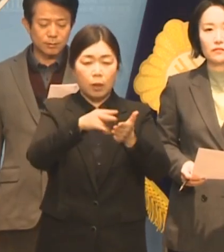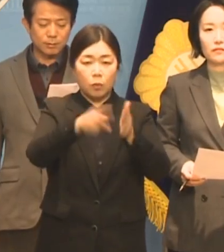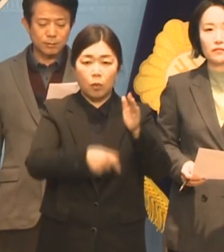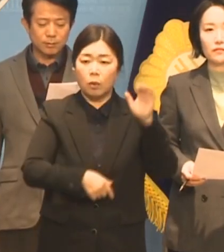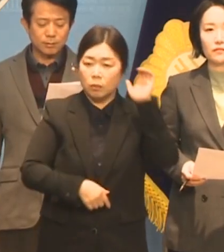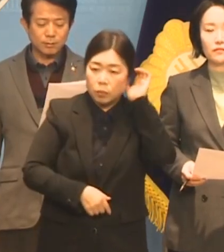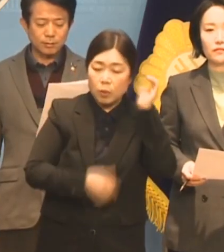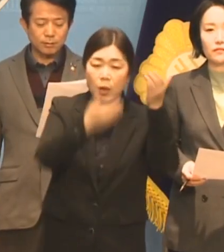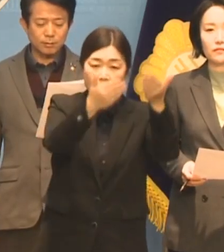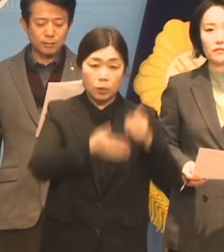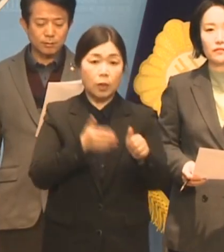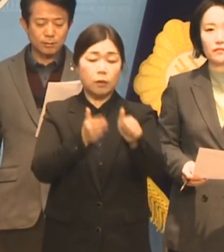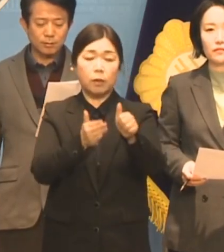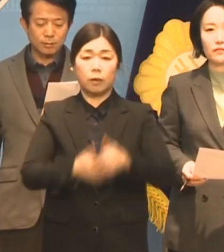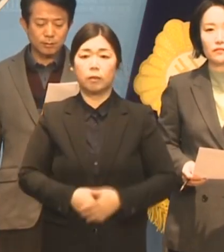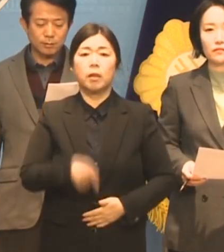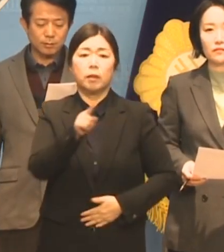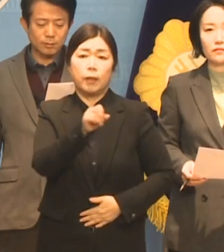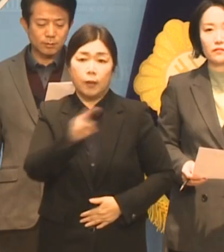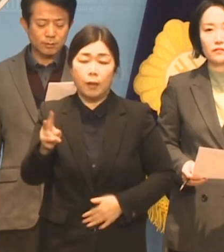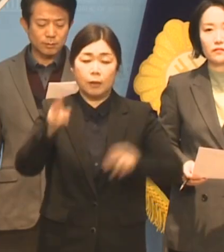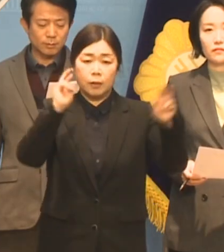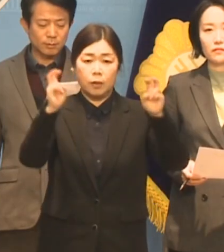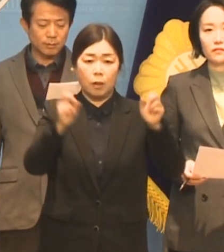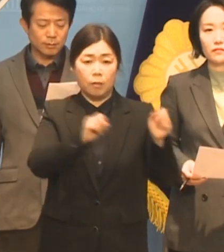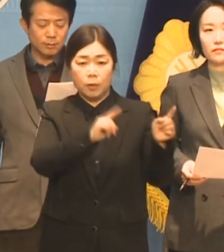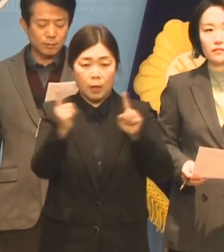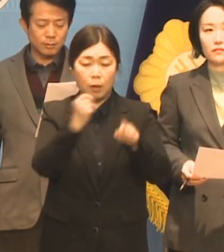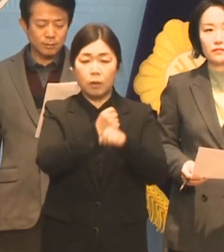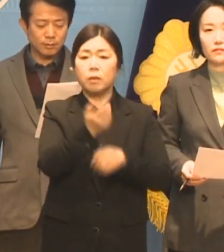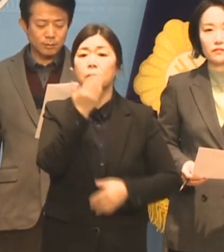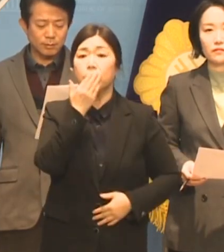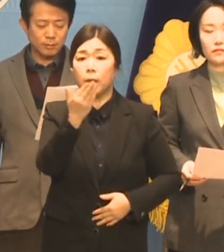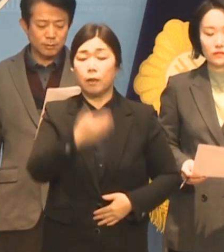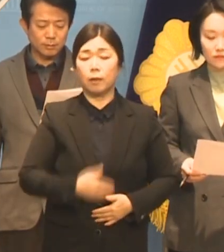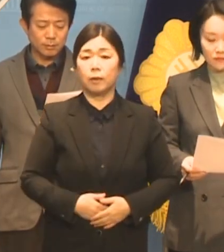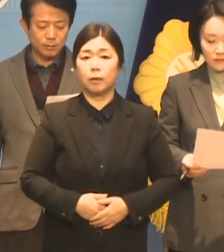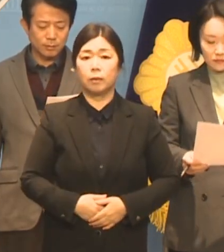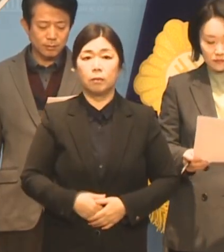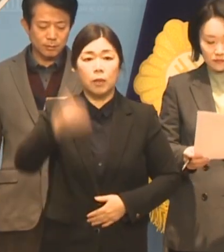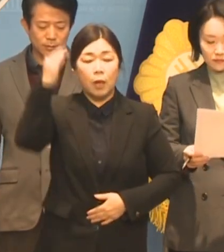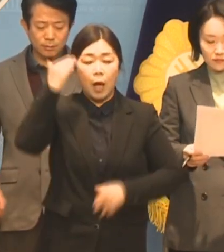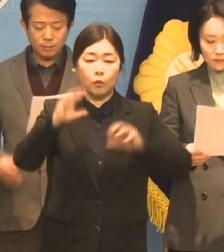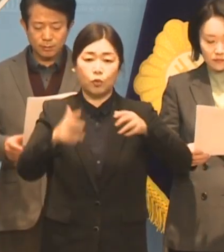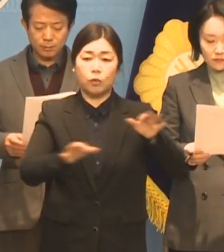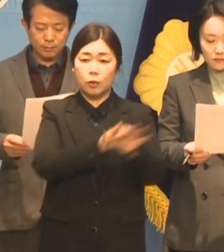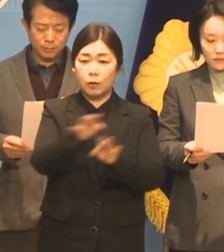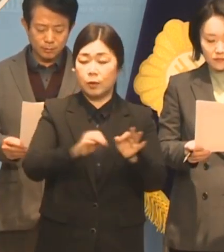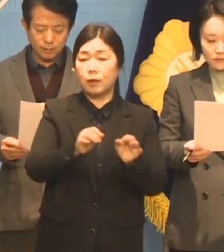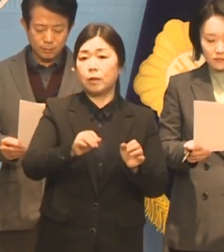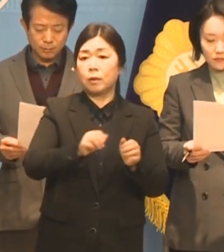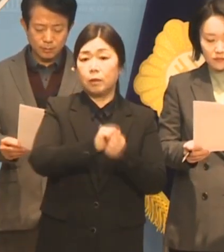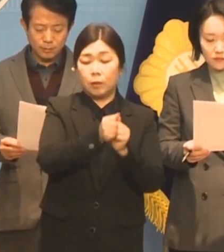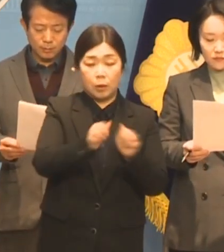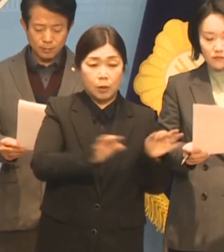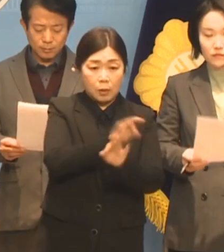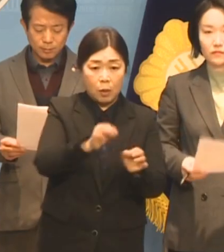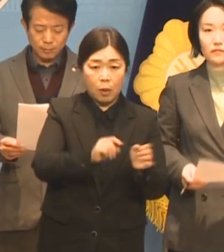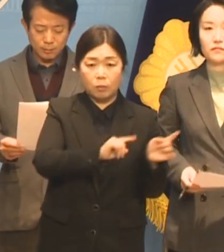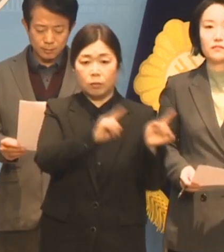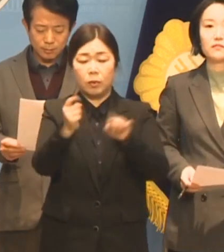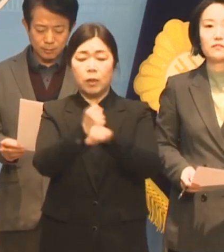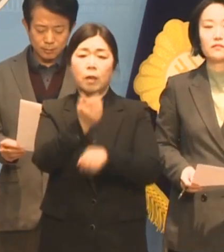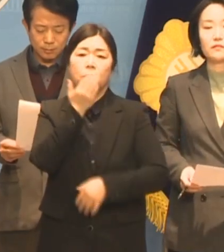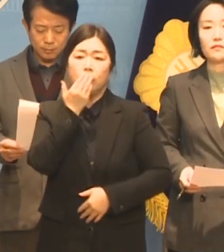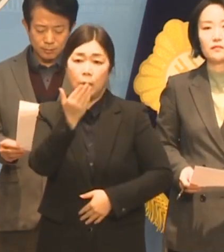기울이십시오. 그것이 우리 기업을 살리는 친기업이고 우리 증시를 살리는 코리아 디스카운트 해소를